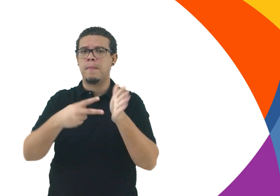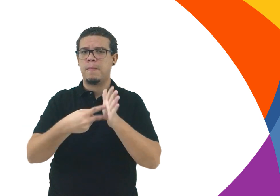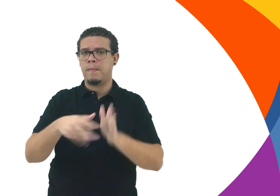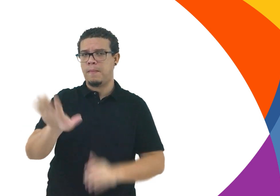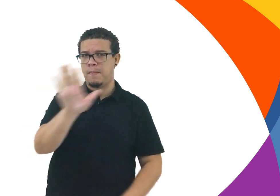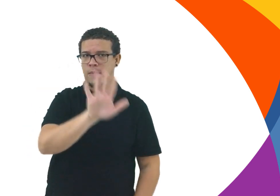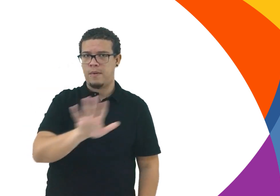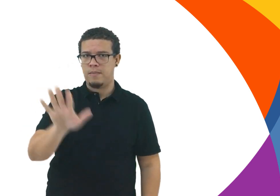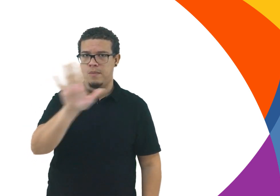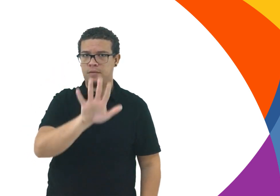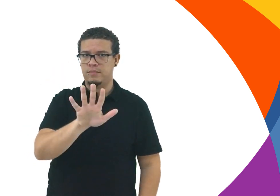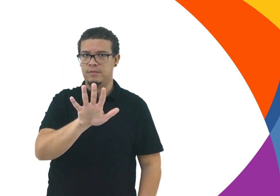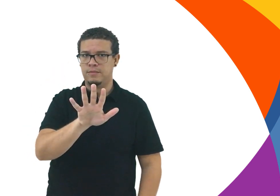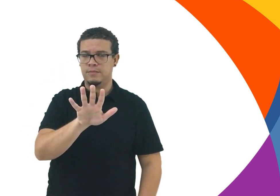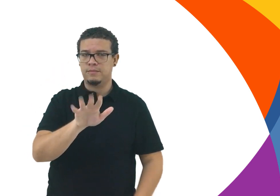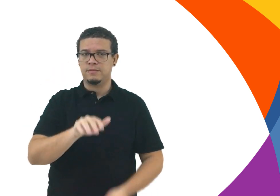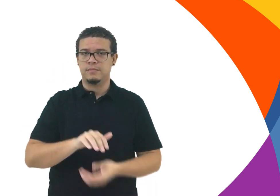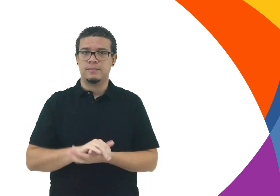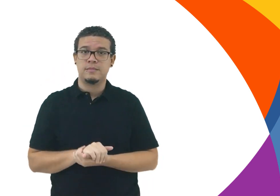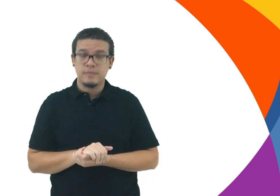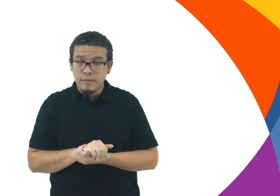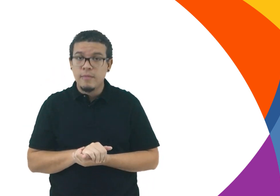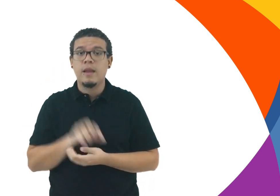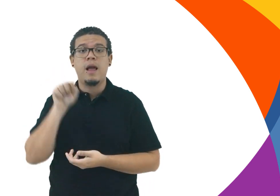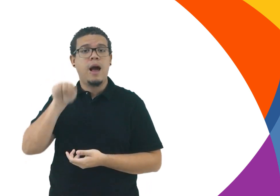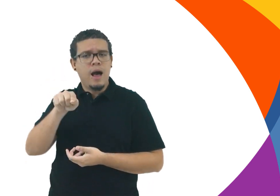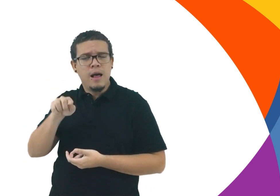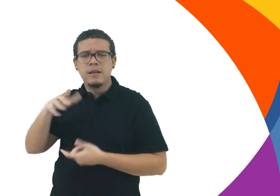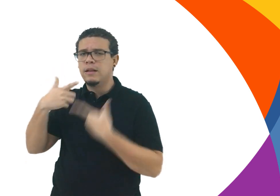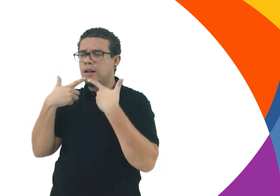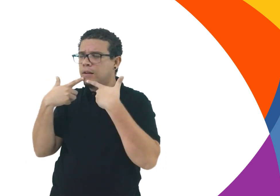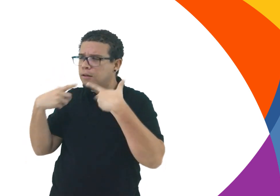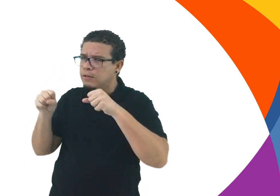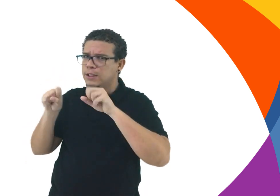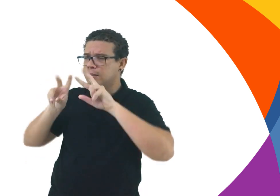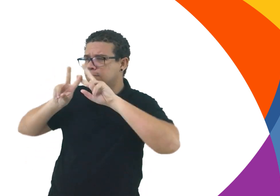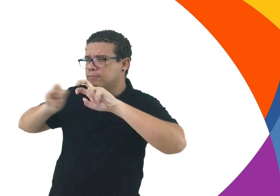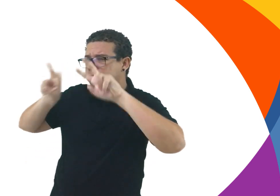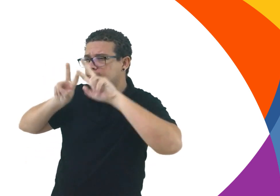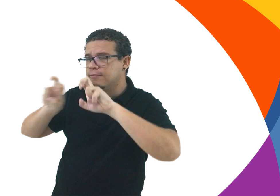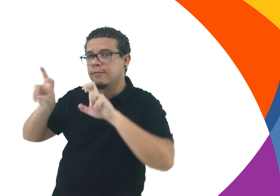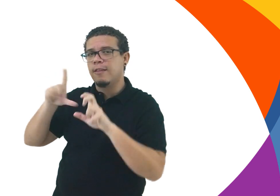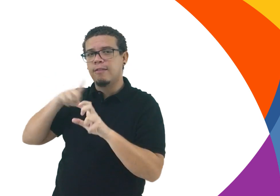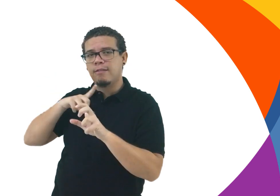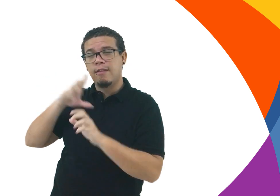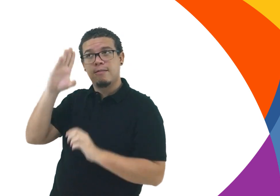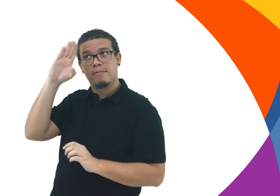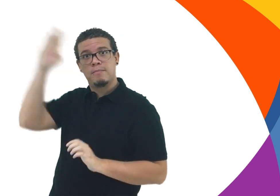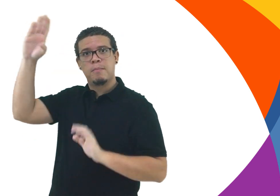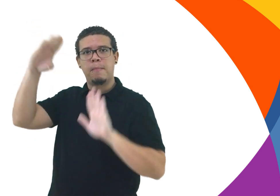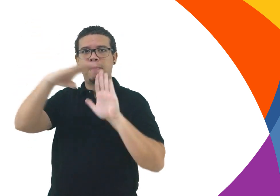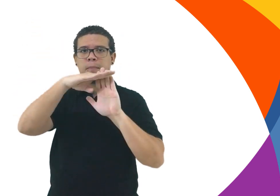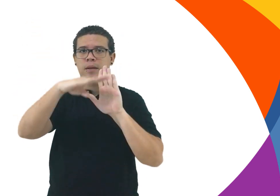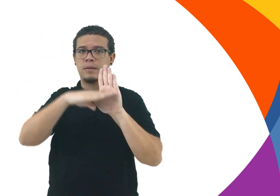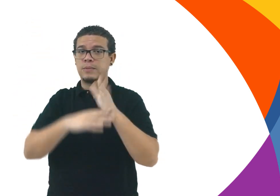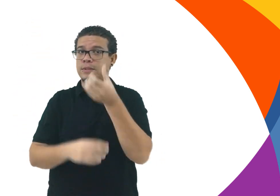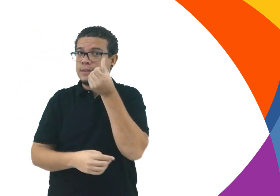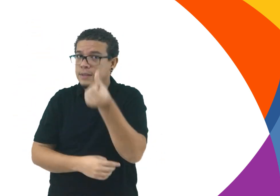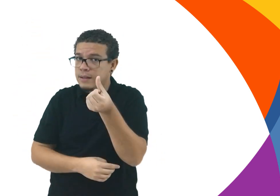a pragmática. Então, a área da linguística descobriu esses 6 aspectos que compõem a língua